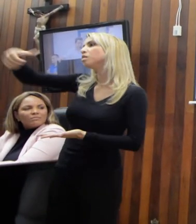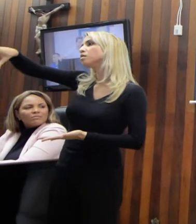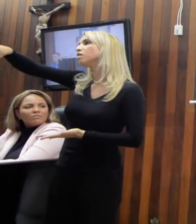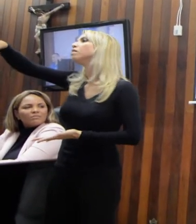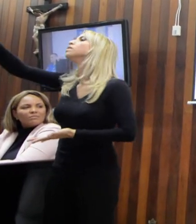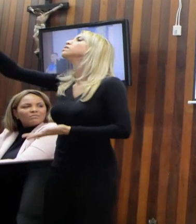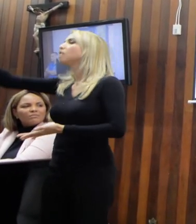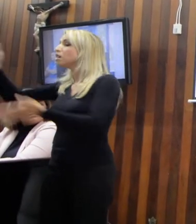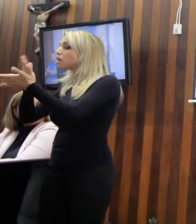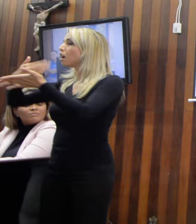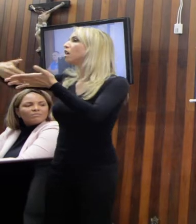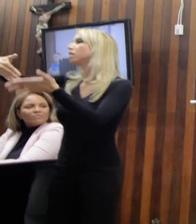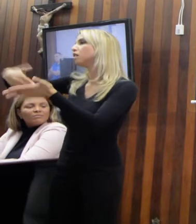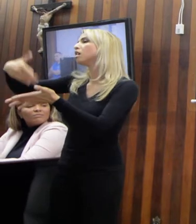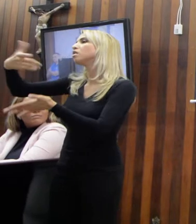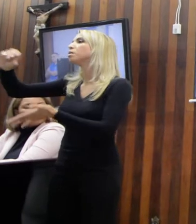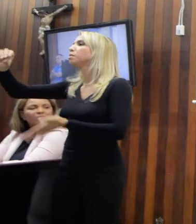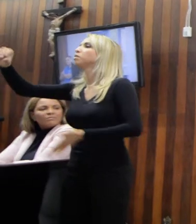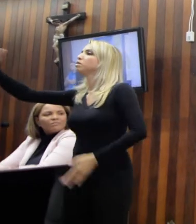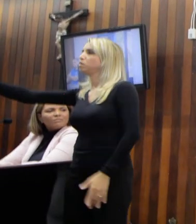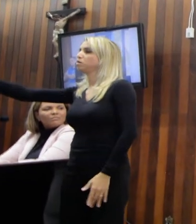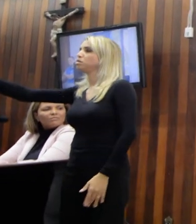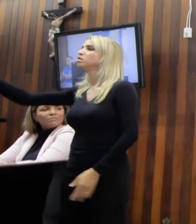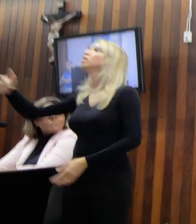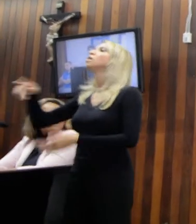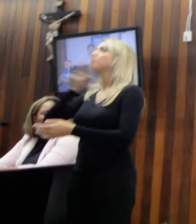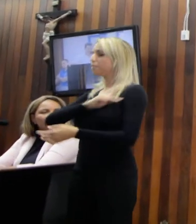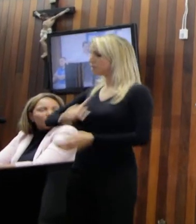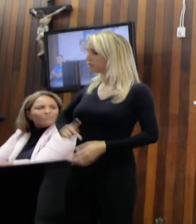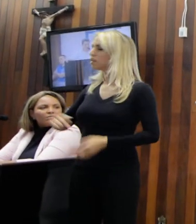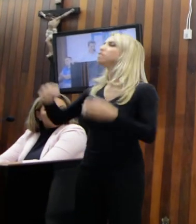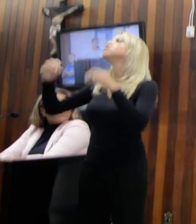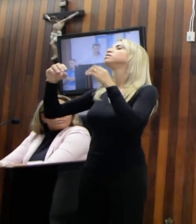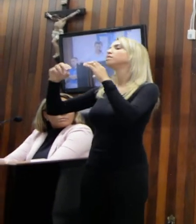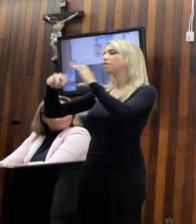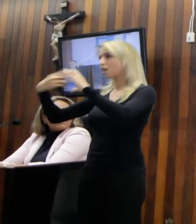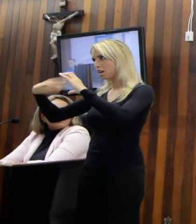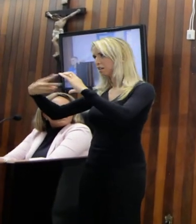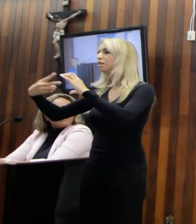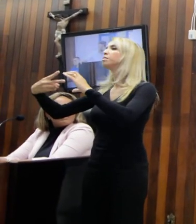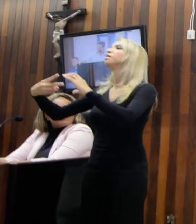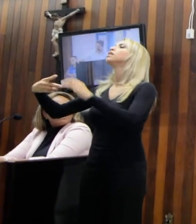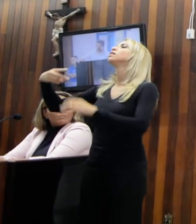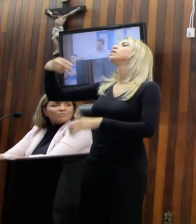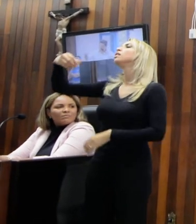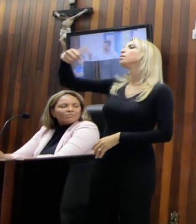1997 a 2002. Foi presidente da Câmara Municipal em